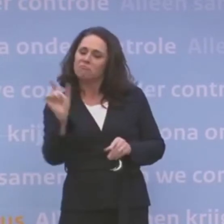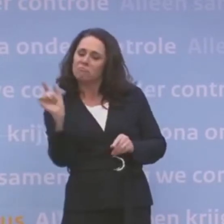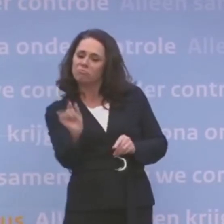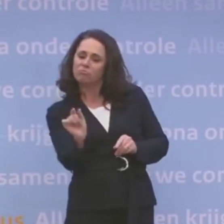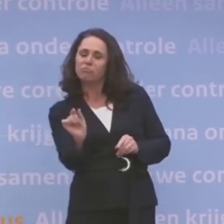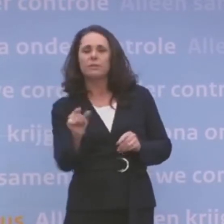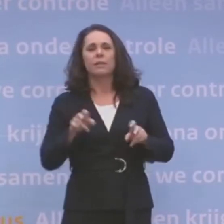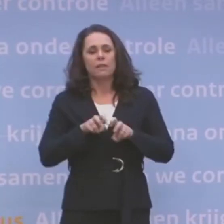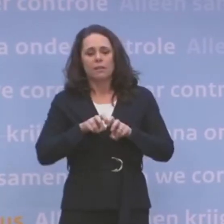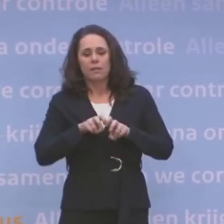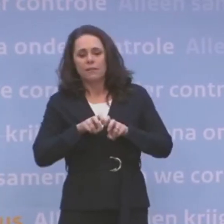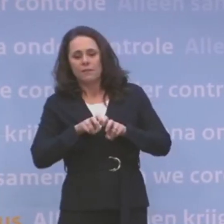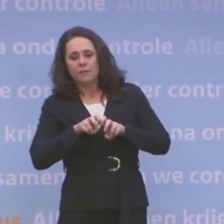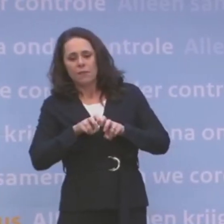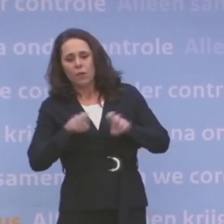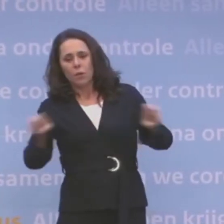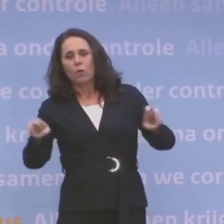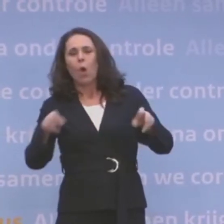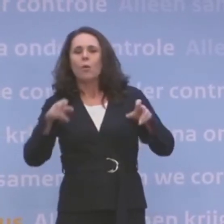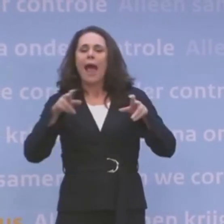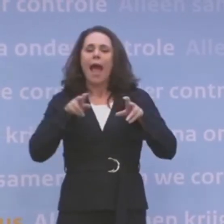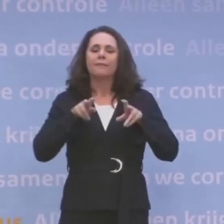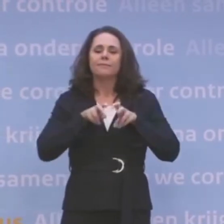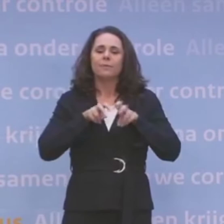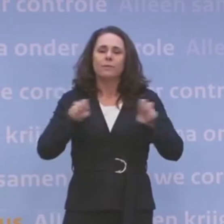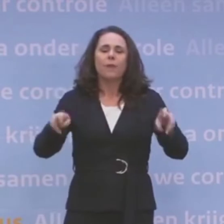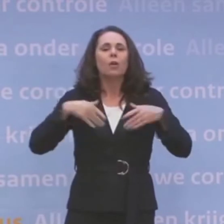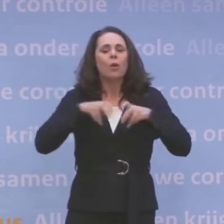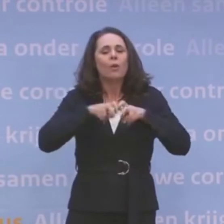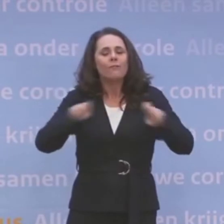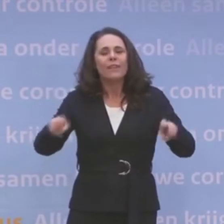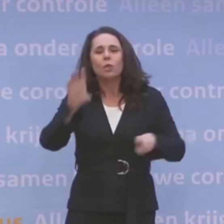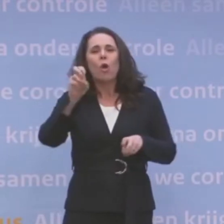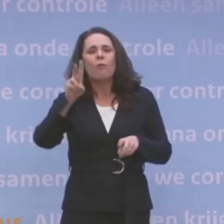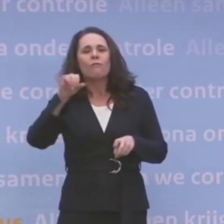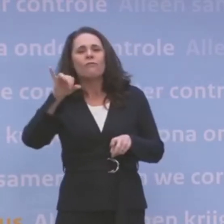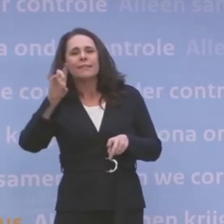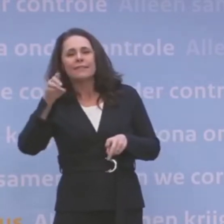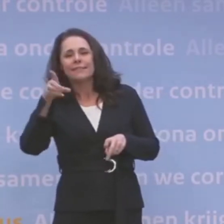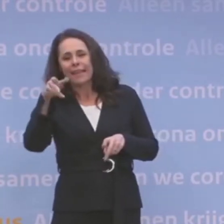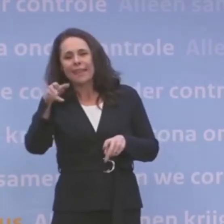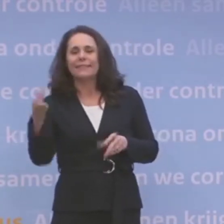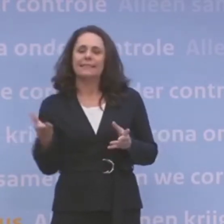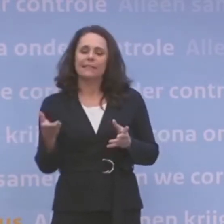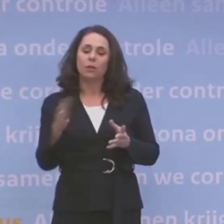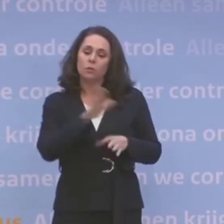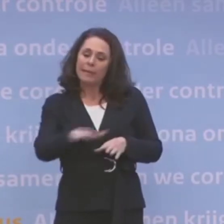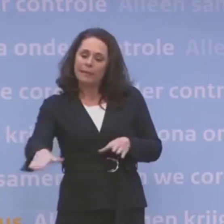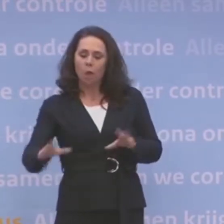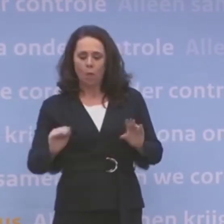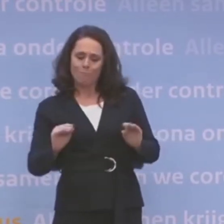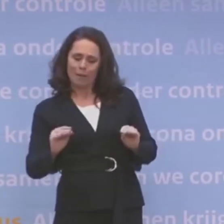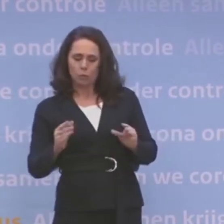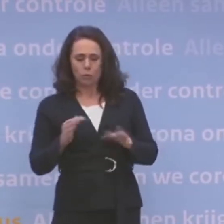de nieuwe infectie, longinfectie door het coronavirus. Was het ziektebeloop bij die kinderen doorgaans mild? En